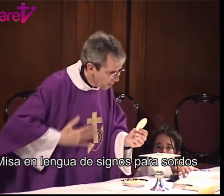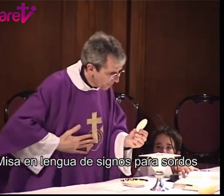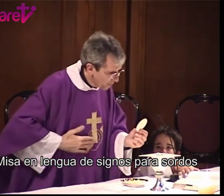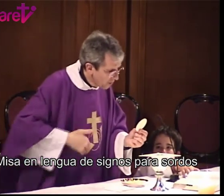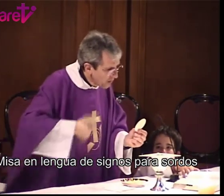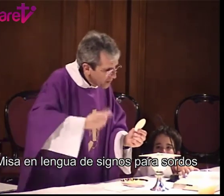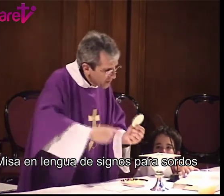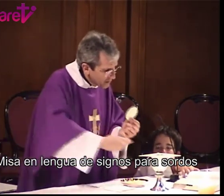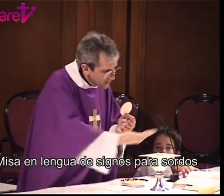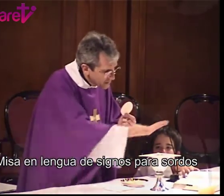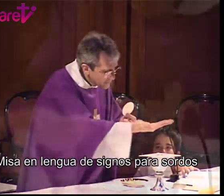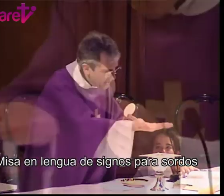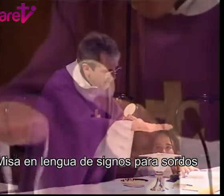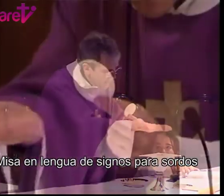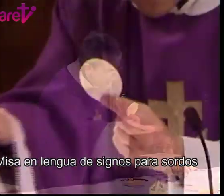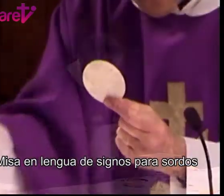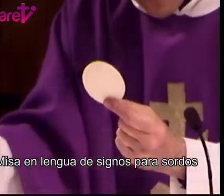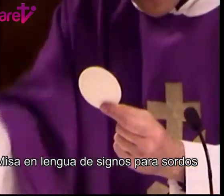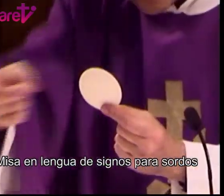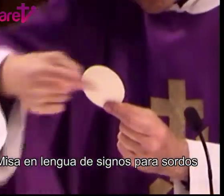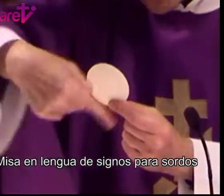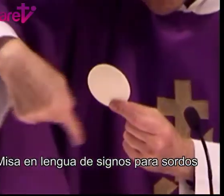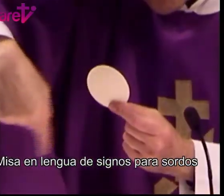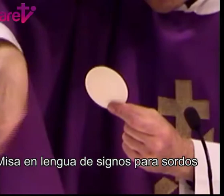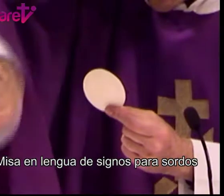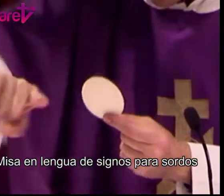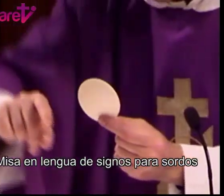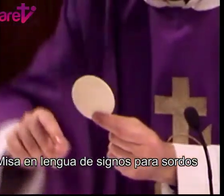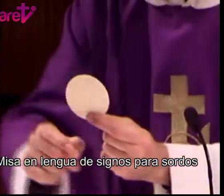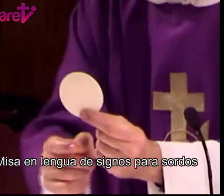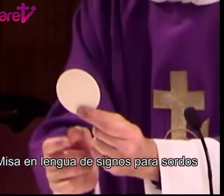cuerpo, que será entregado por vosotros.